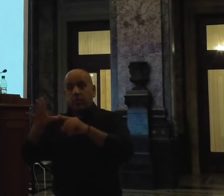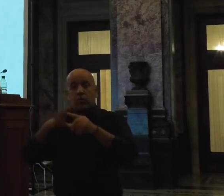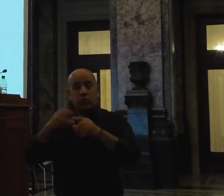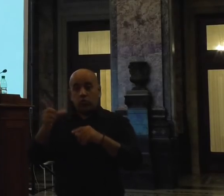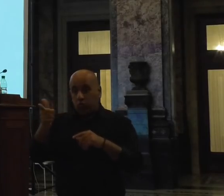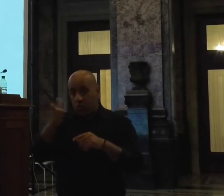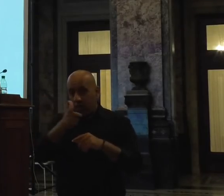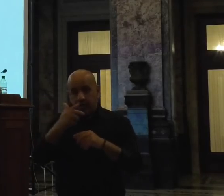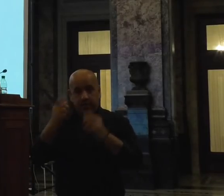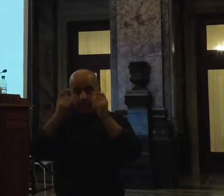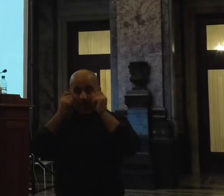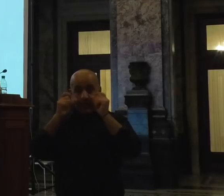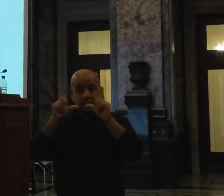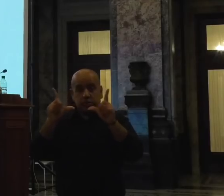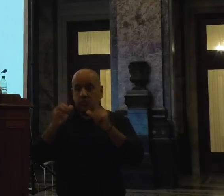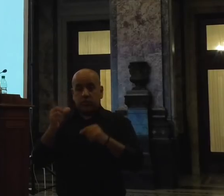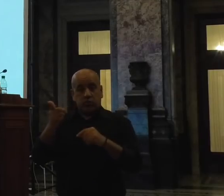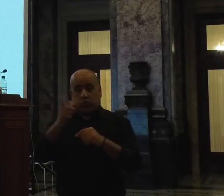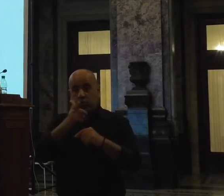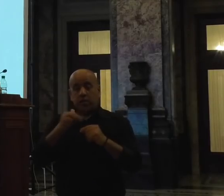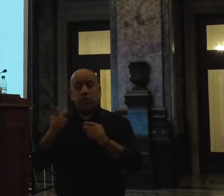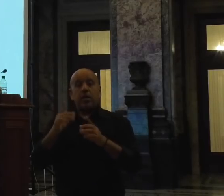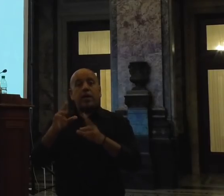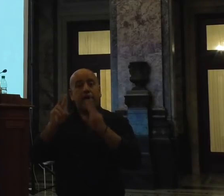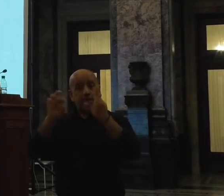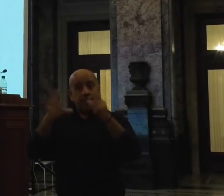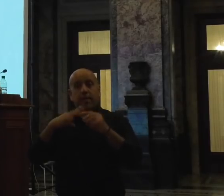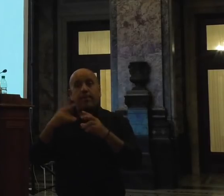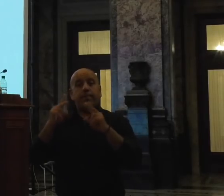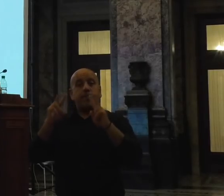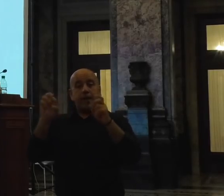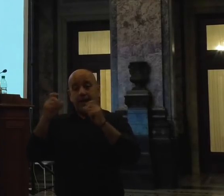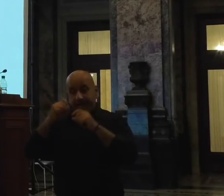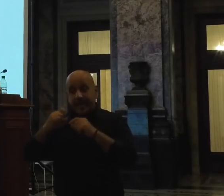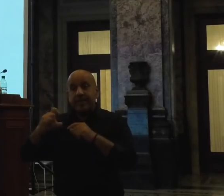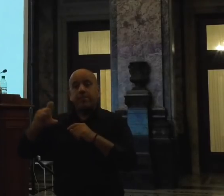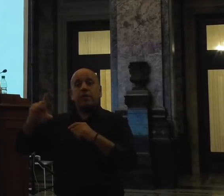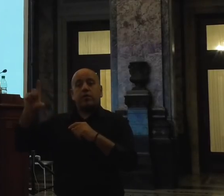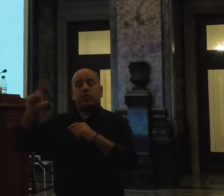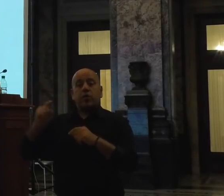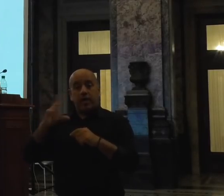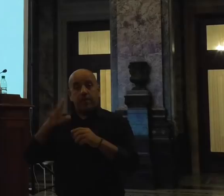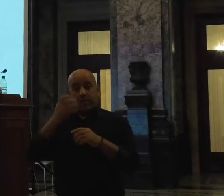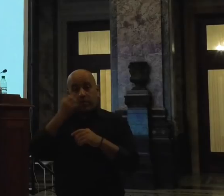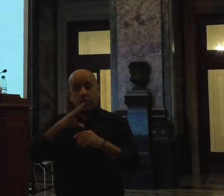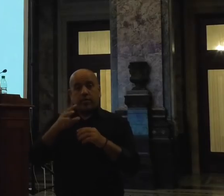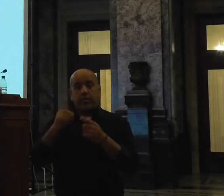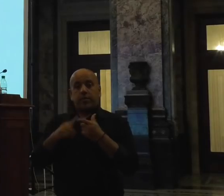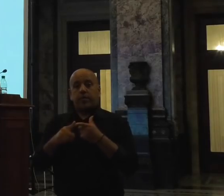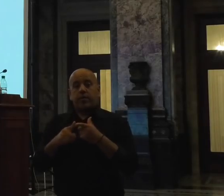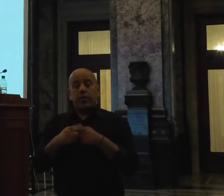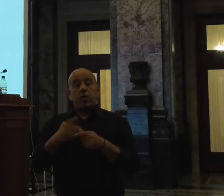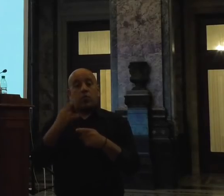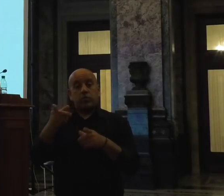hay atención, hay una mejora en el rendimiento de pre y post cuando